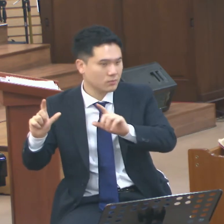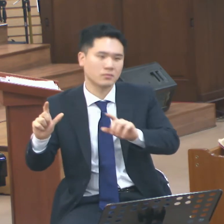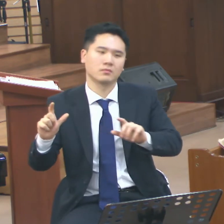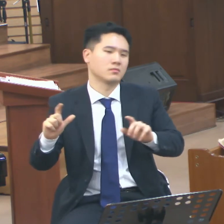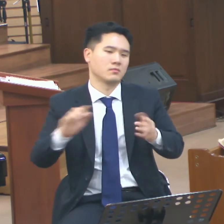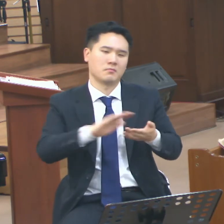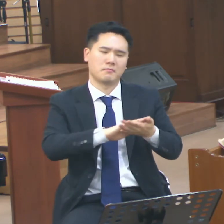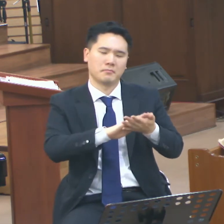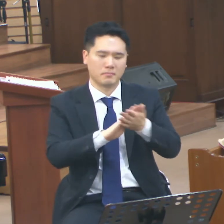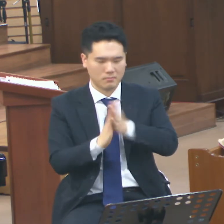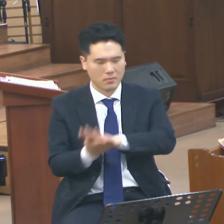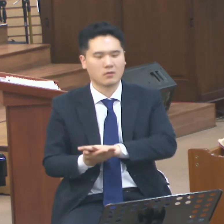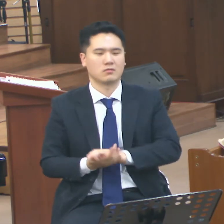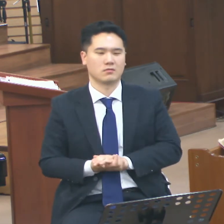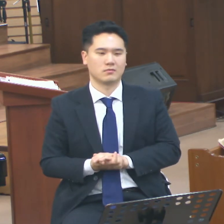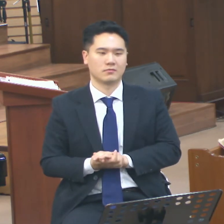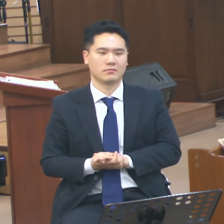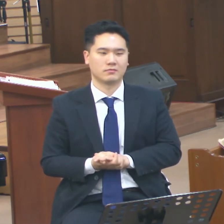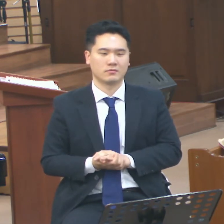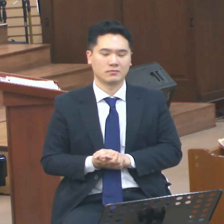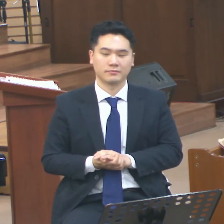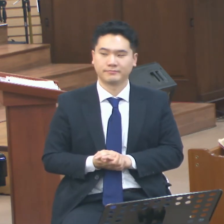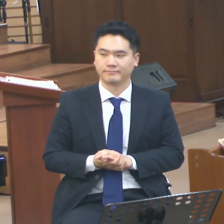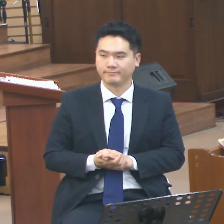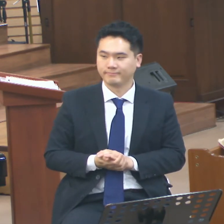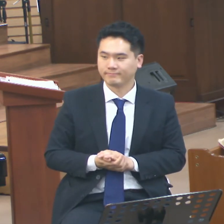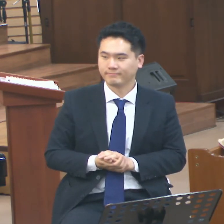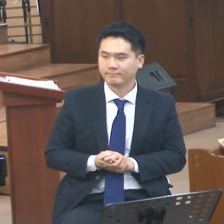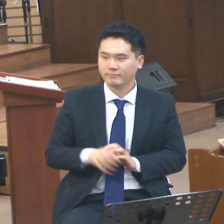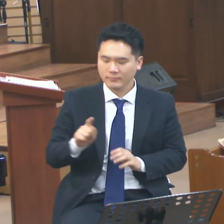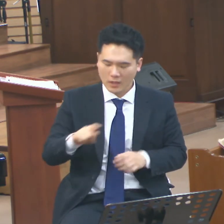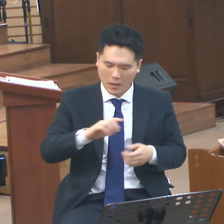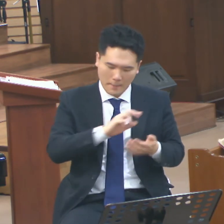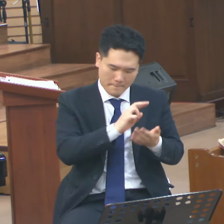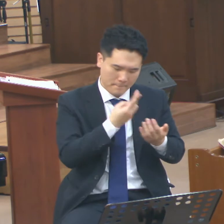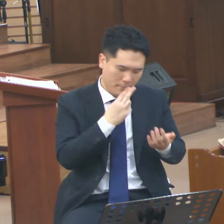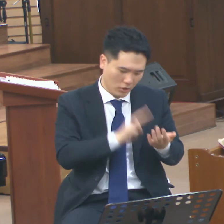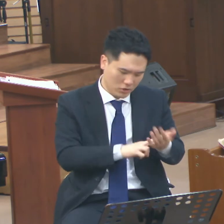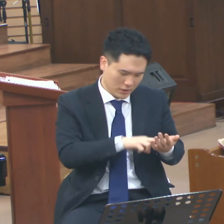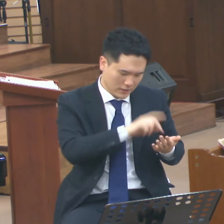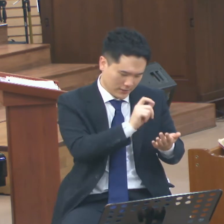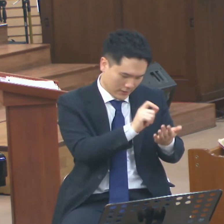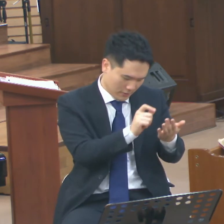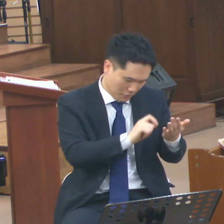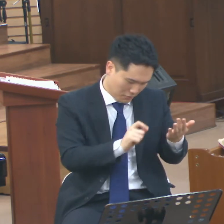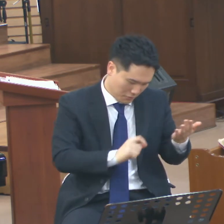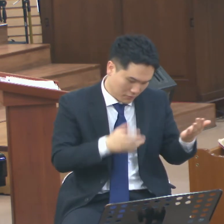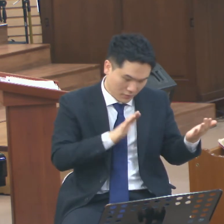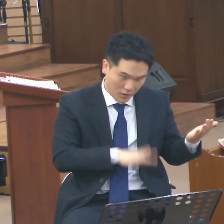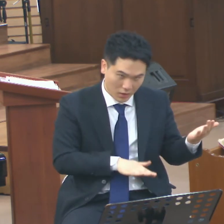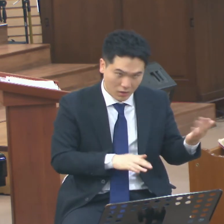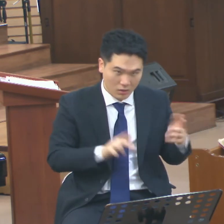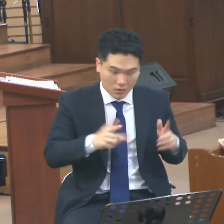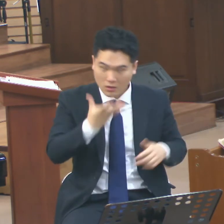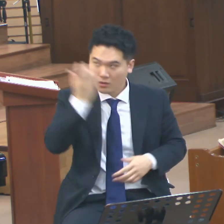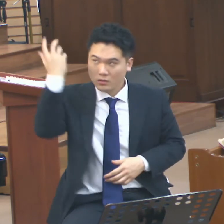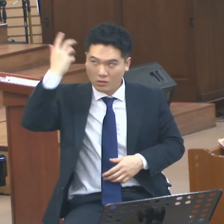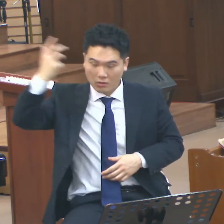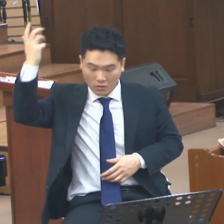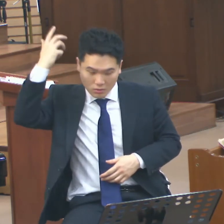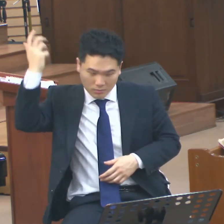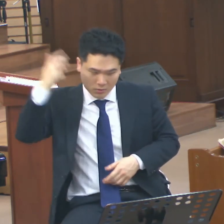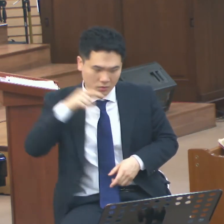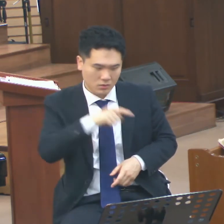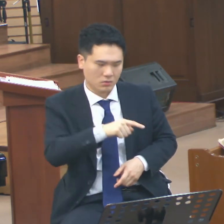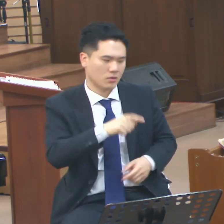아들이셨어요. 그것을 알고 그가 편지를 정성껏 썼는데 성령께서는 그것이 우리 성경 안에 들어올 수 있도록